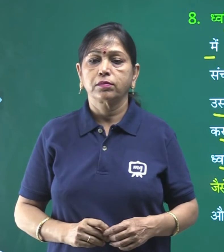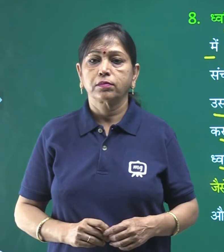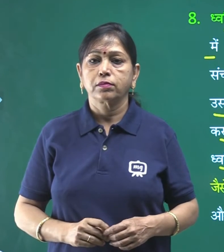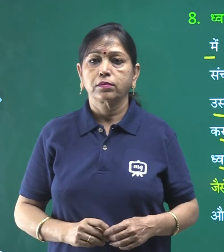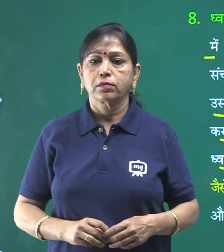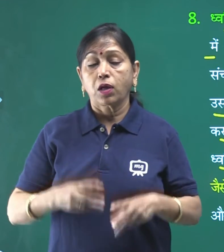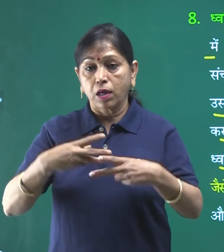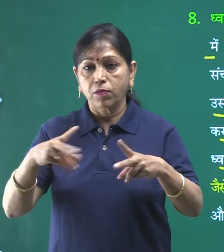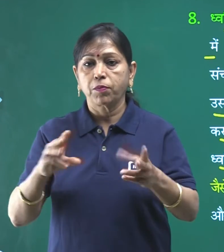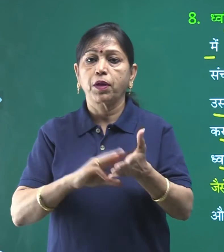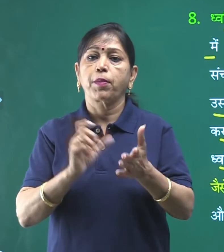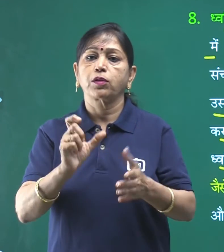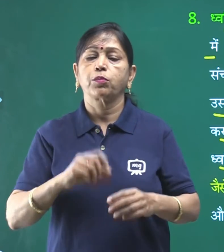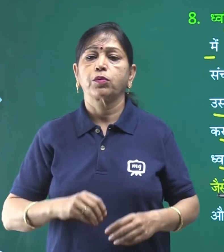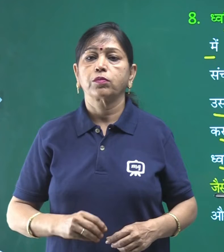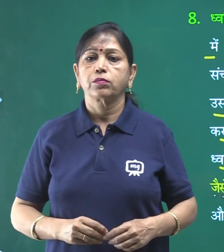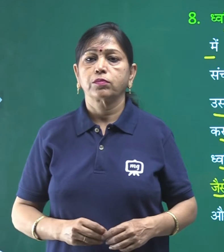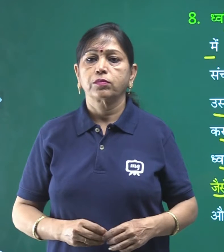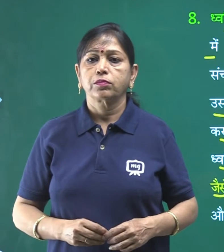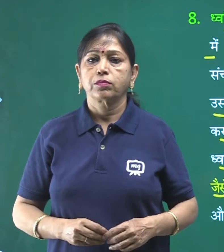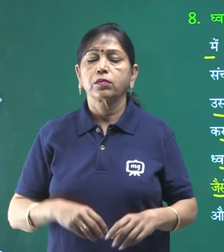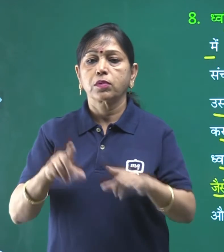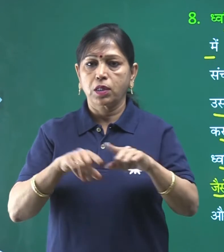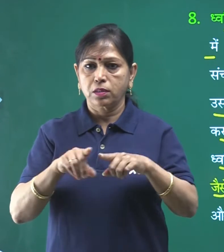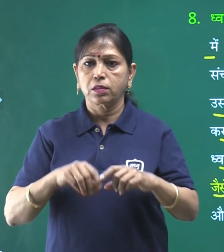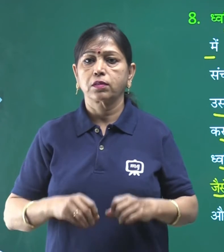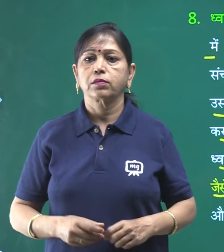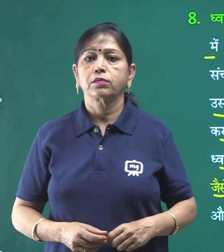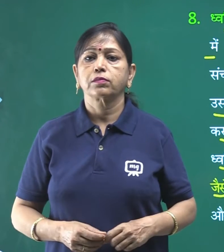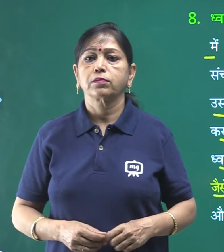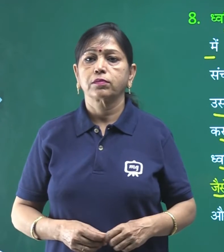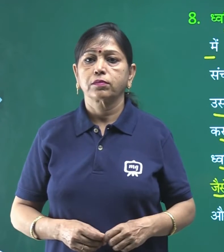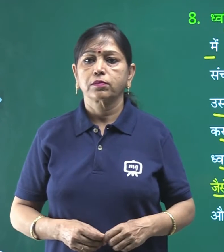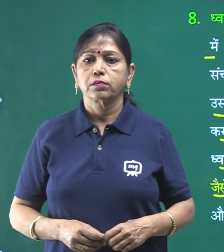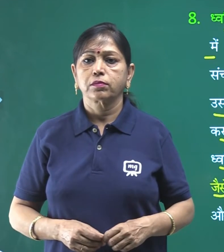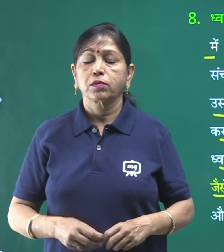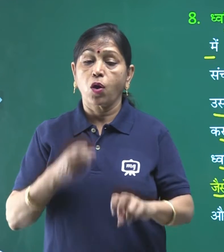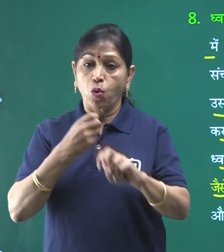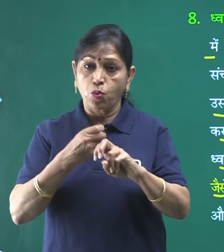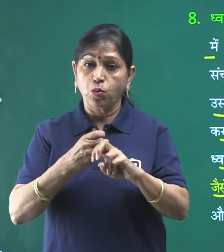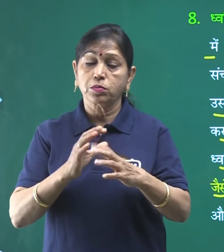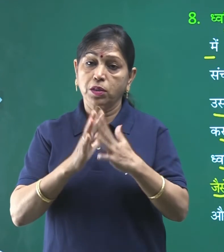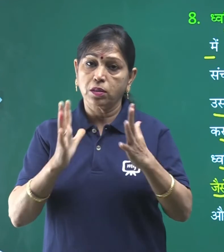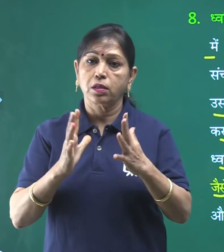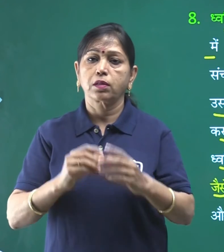विभिन्न माध्यमों जैसे ठोस में अधिक,